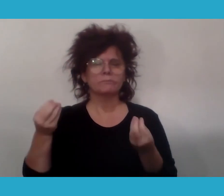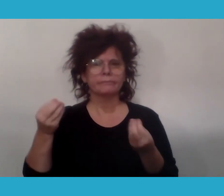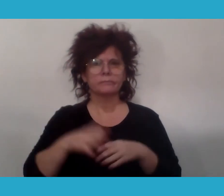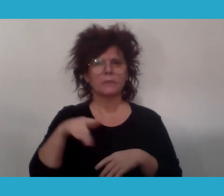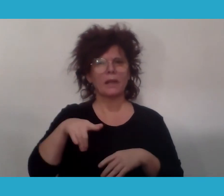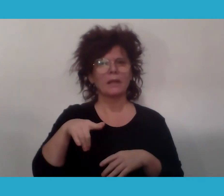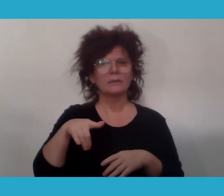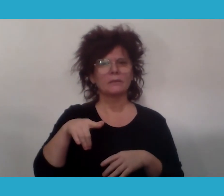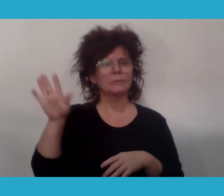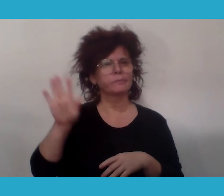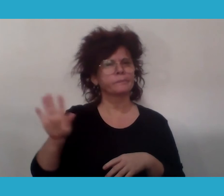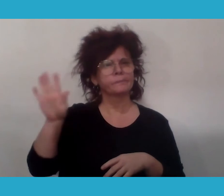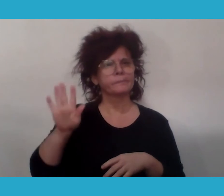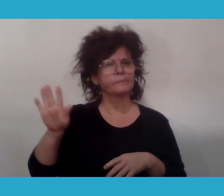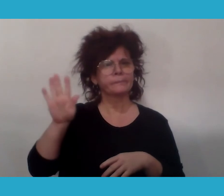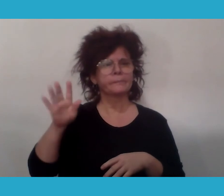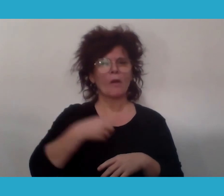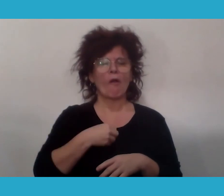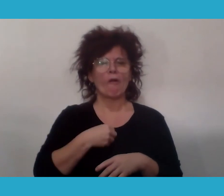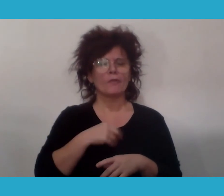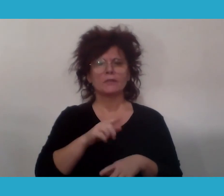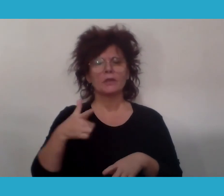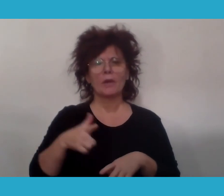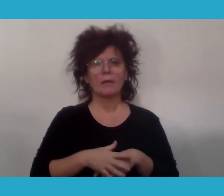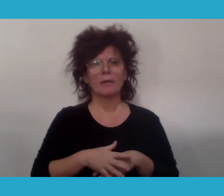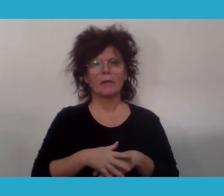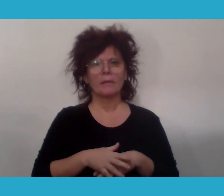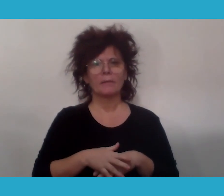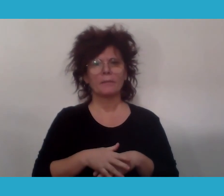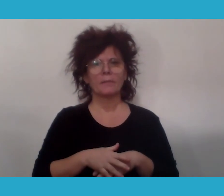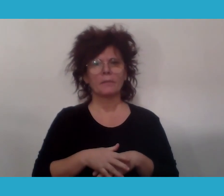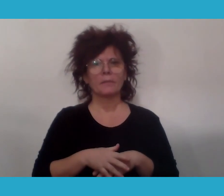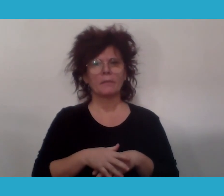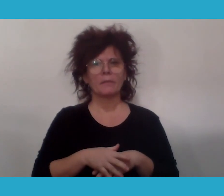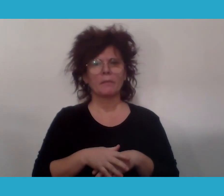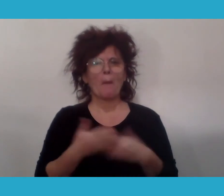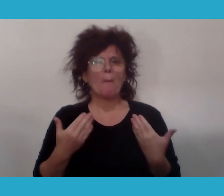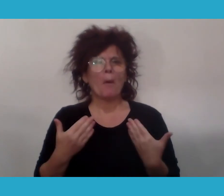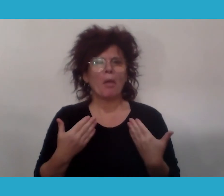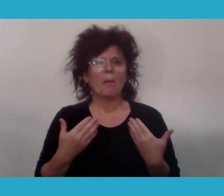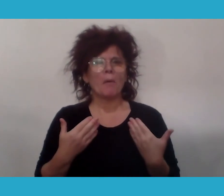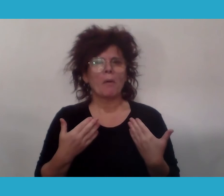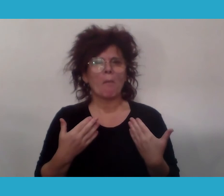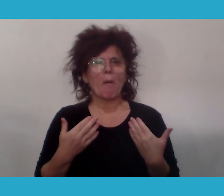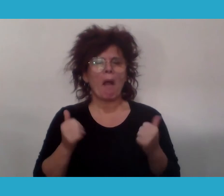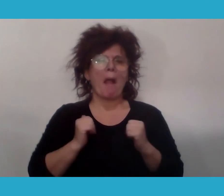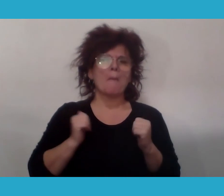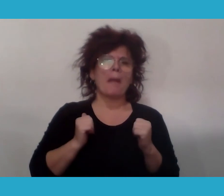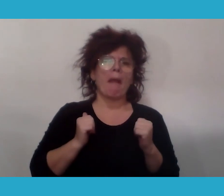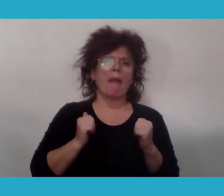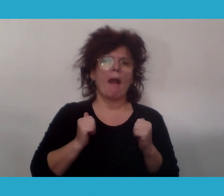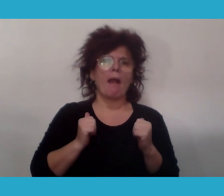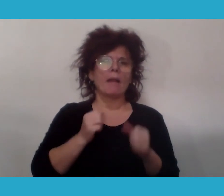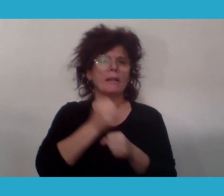genera desconfianza ante este estudio de impacto ambiental. ¿Qué podemos esperar de las tareas que nos prometen en el campo, en la traza de la